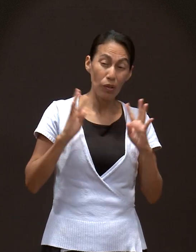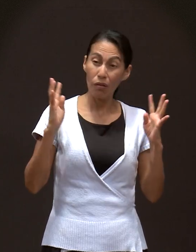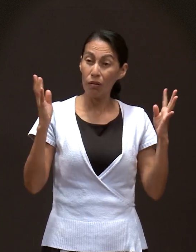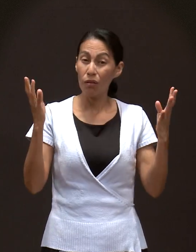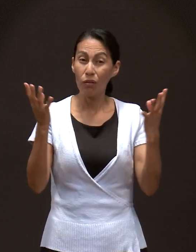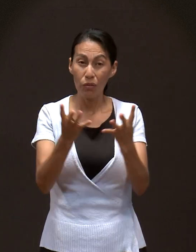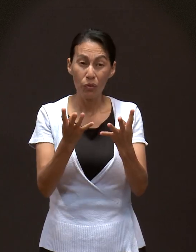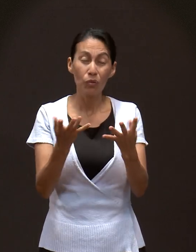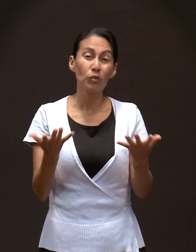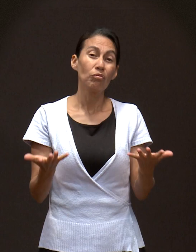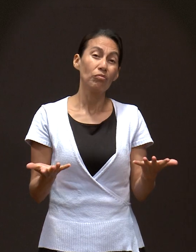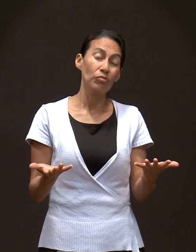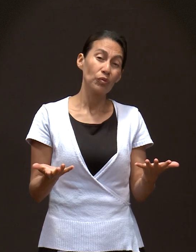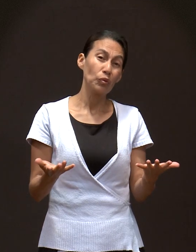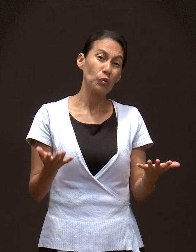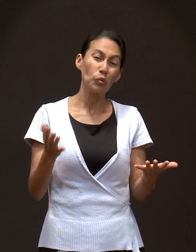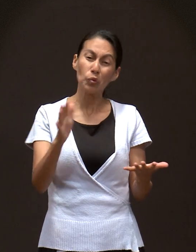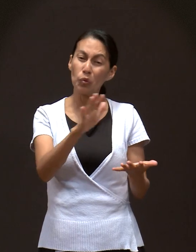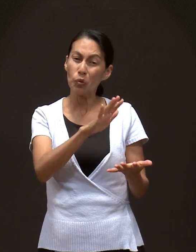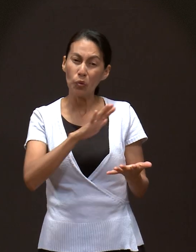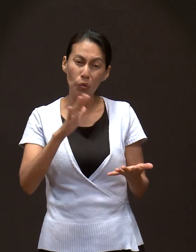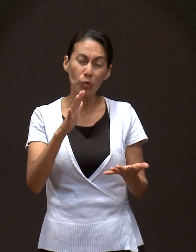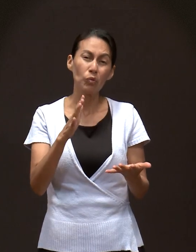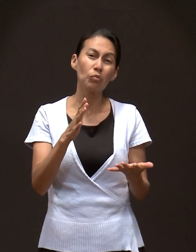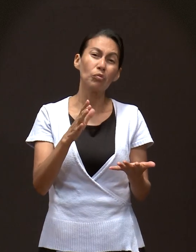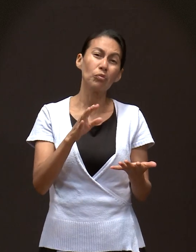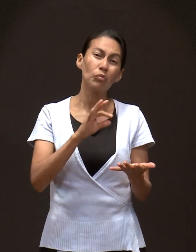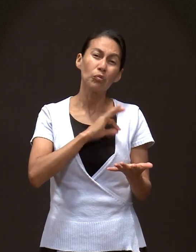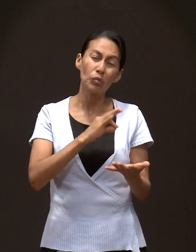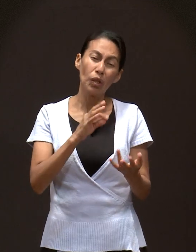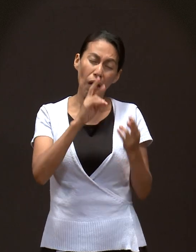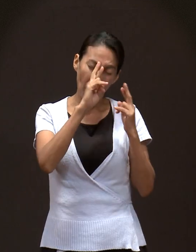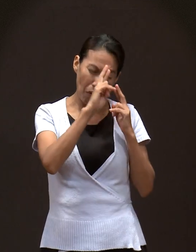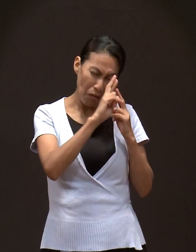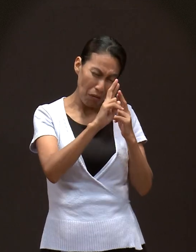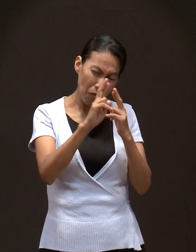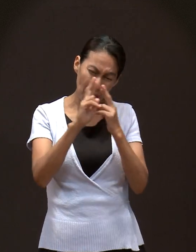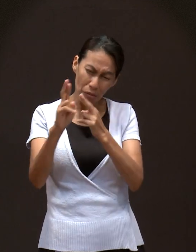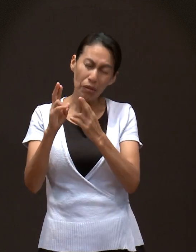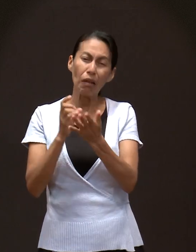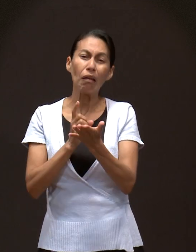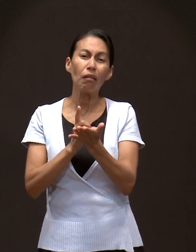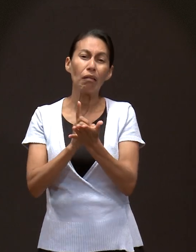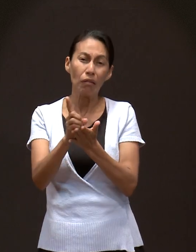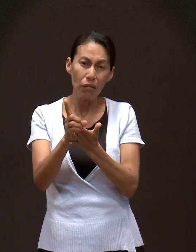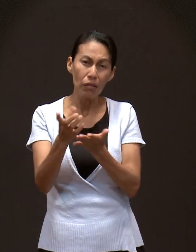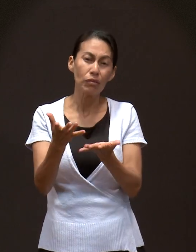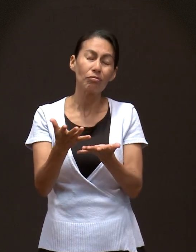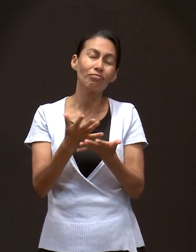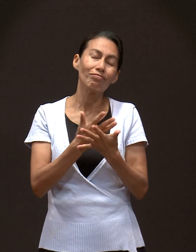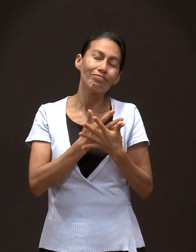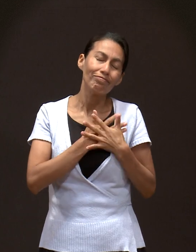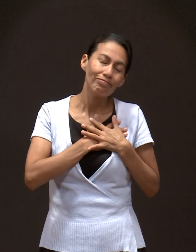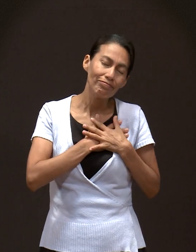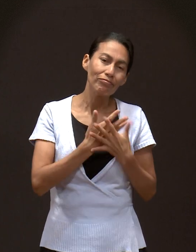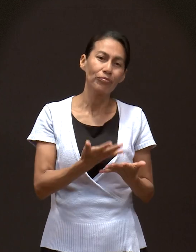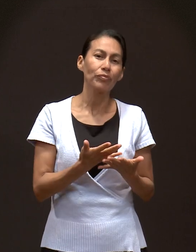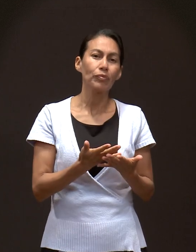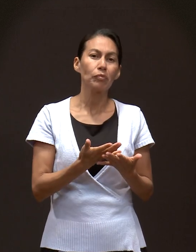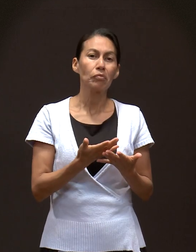manera en nuestra sociedad, en todas las culturas puedan respetar los derechos,